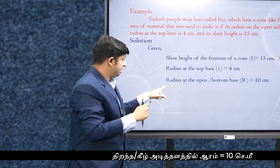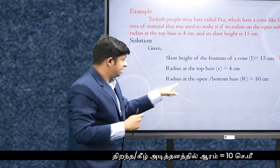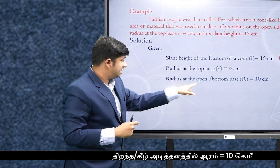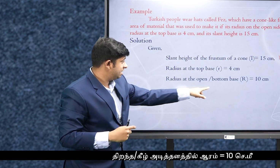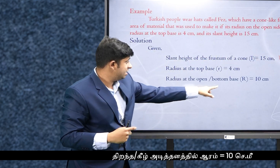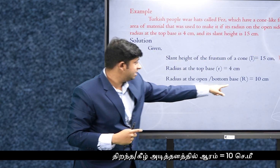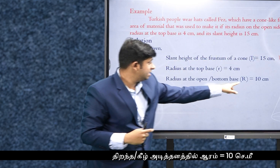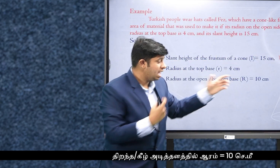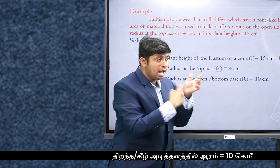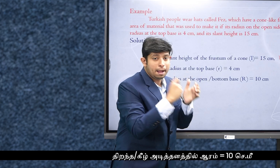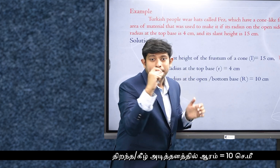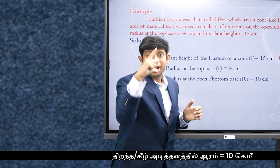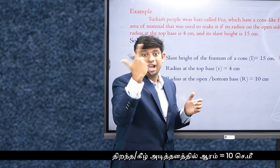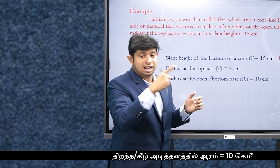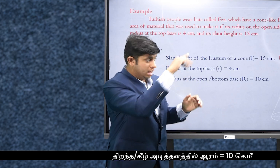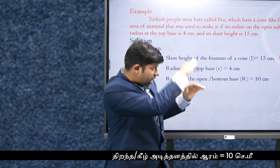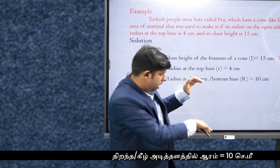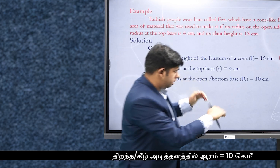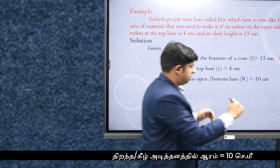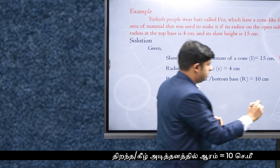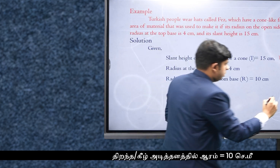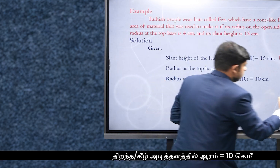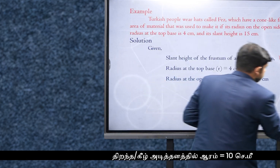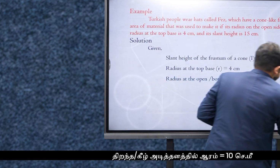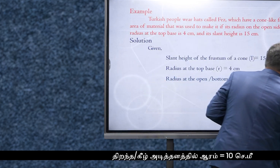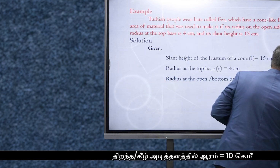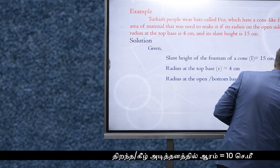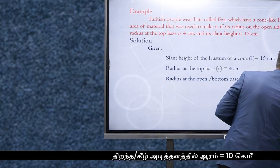திறந்த அல்லது கீழ் அடித்தளத்தின் ஆரம் ஈடு 10 சென்டிமீட்டர்.